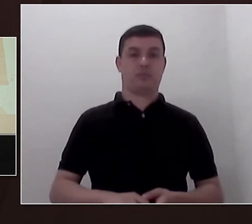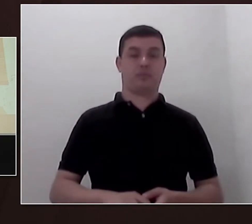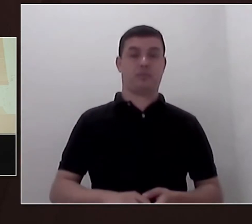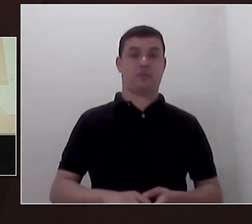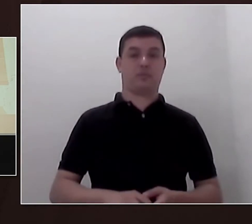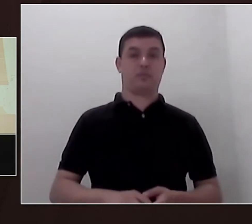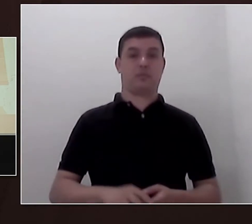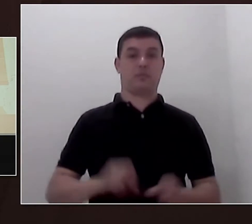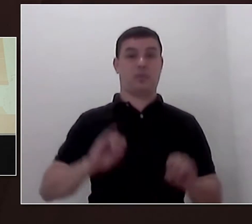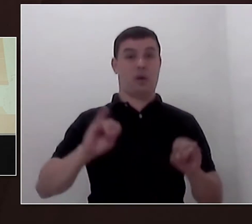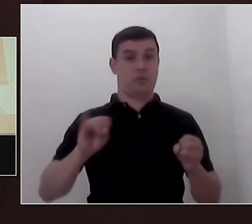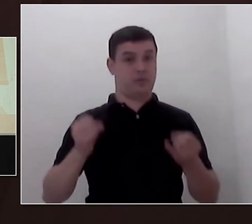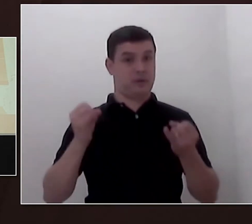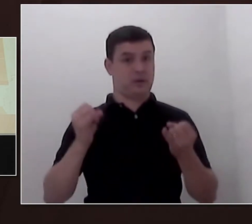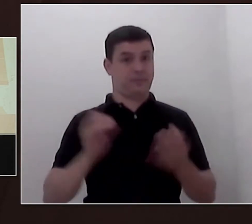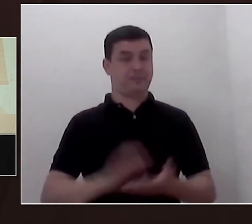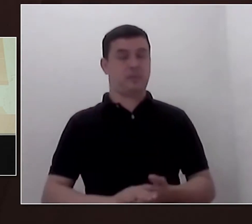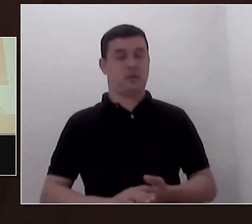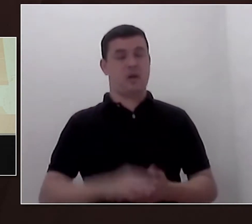Orientalismo aqui,